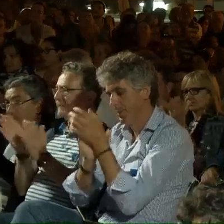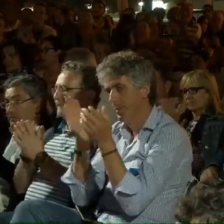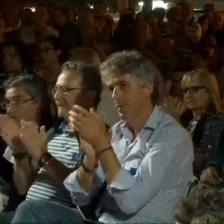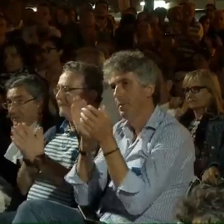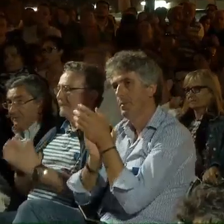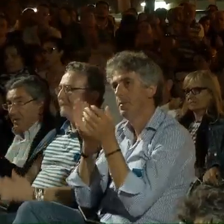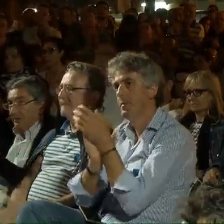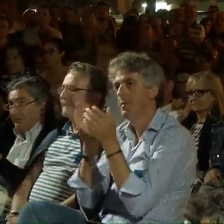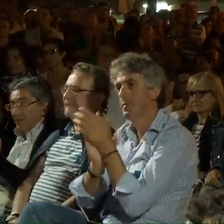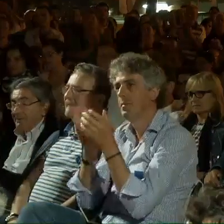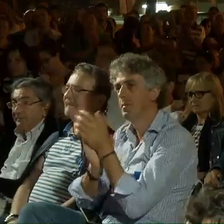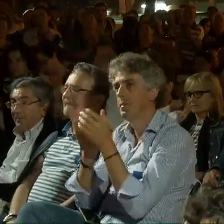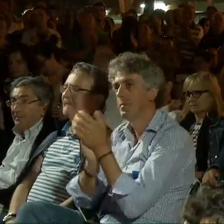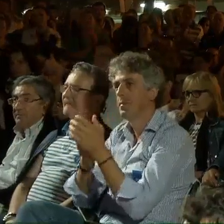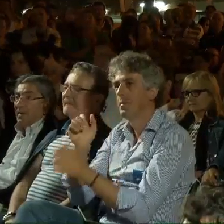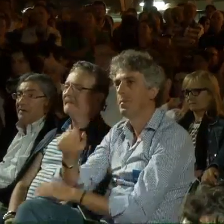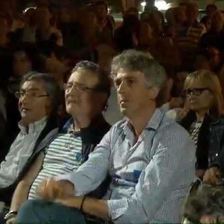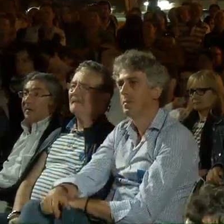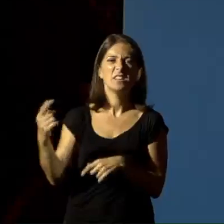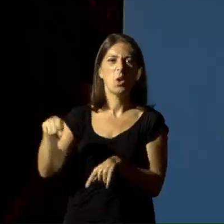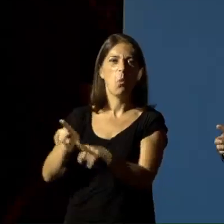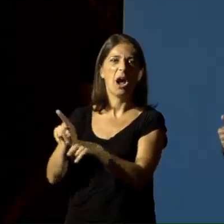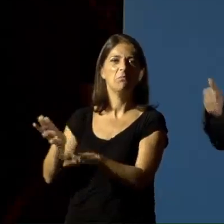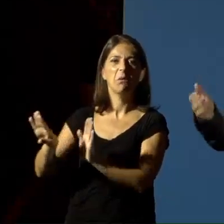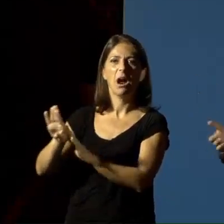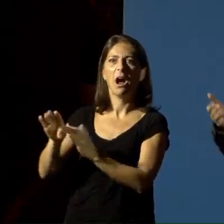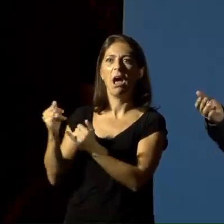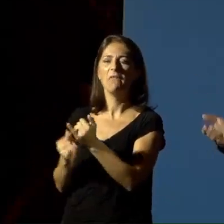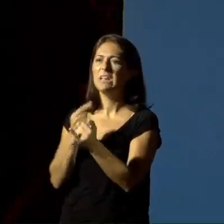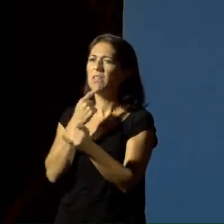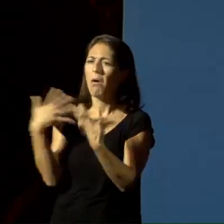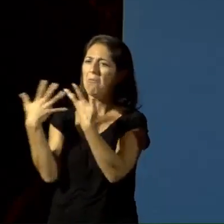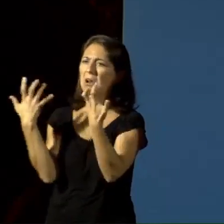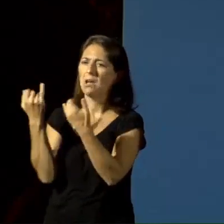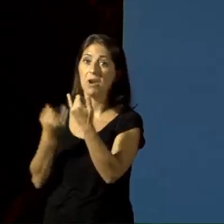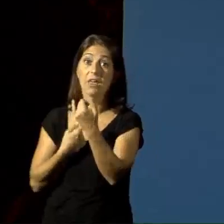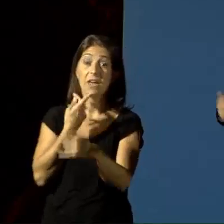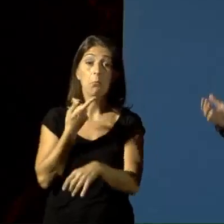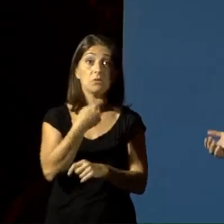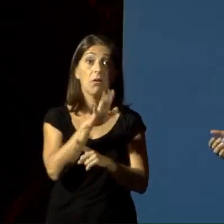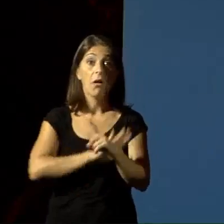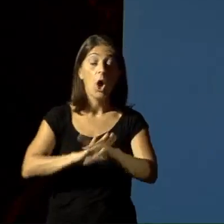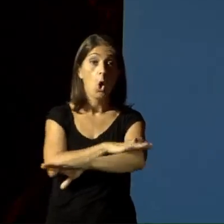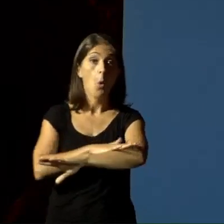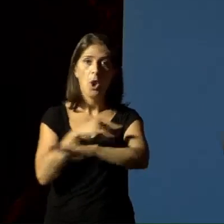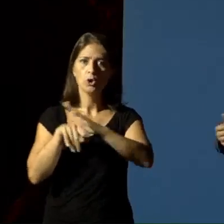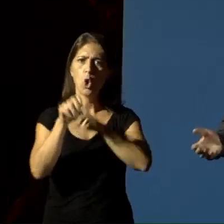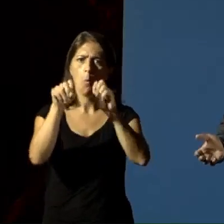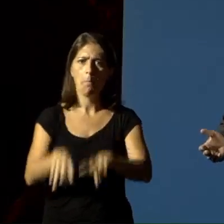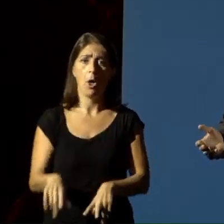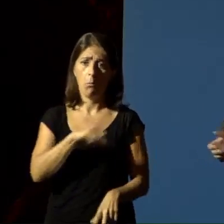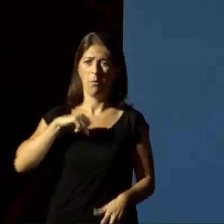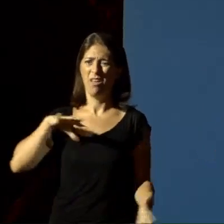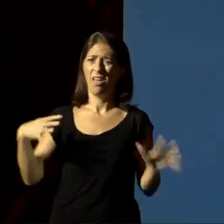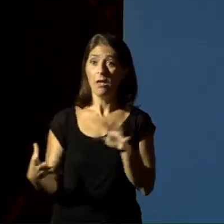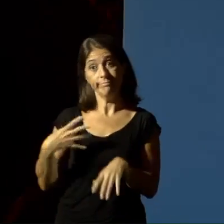O mantra, ese mantra da dereita de que o Estado é o peor xestor, e por iso hai que privatizar. Falade